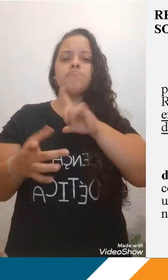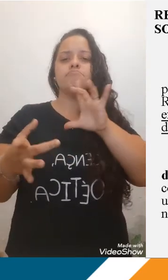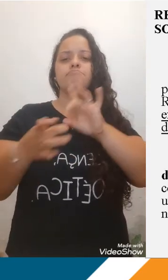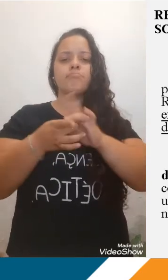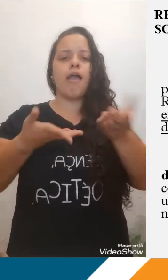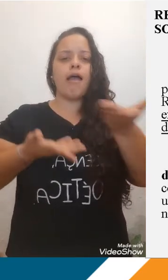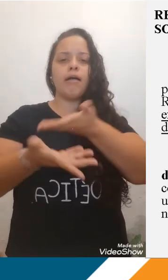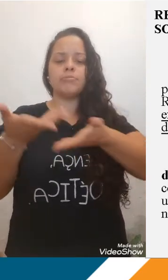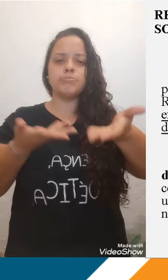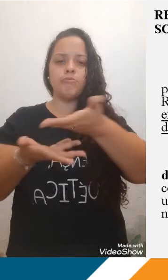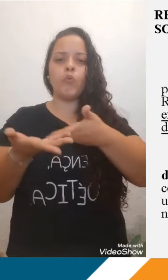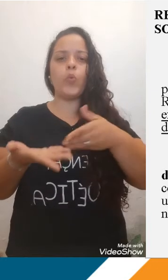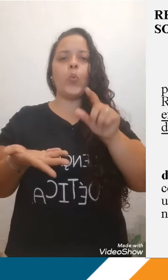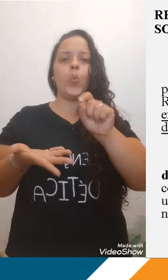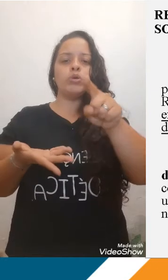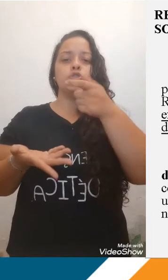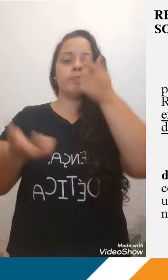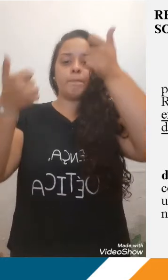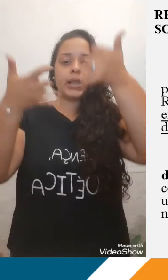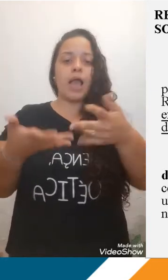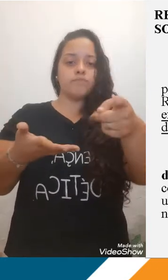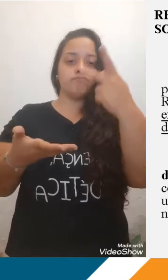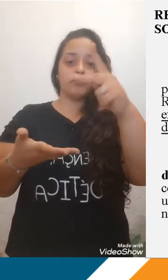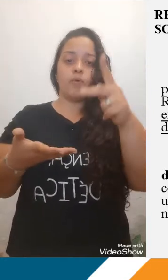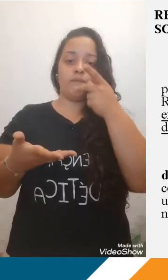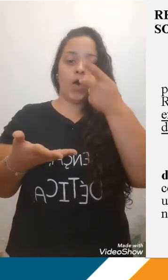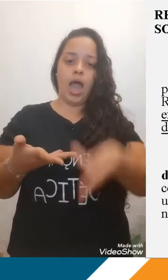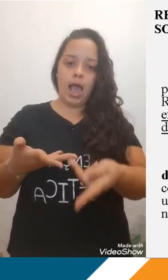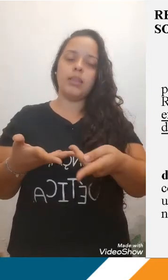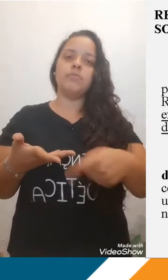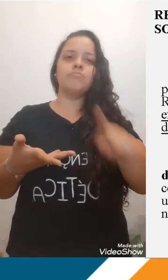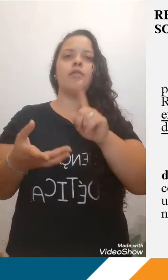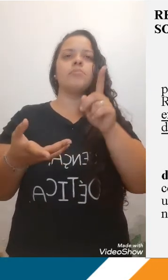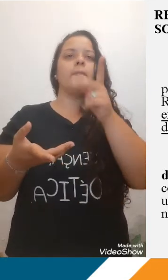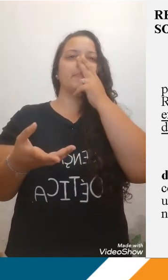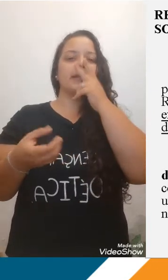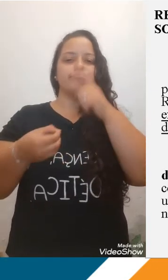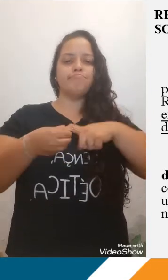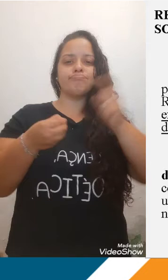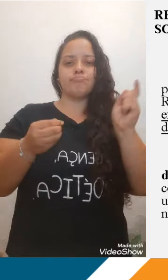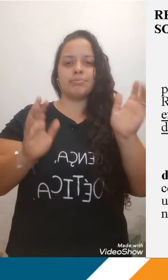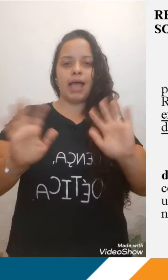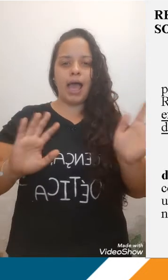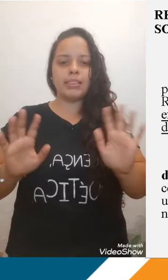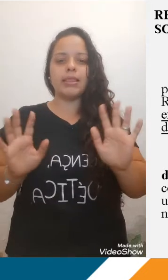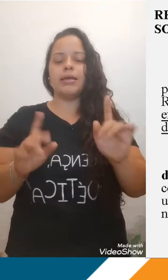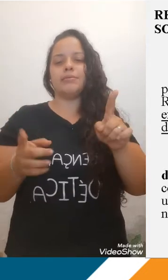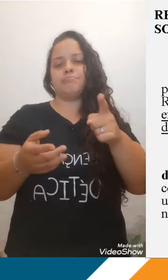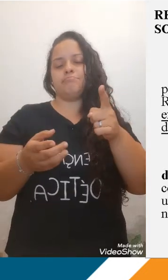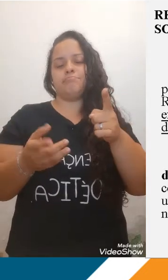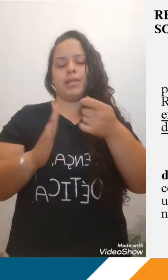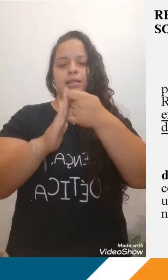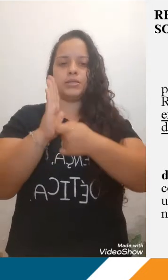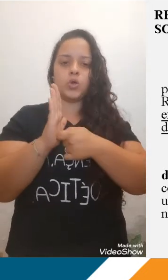relação com o que você está dizendo, para que não fique um trecho solto, um trecho desconectado da redação. O